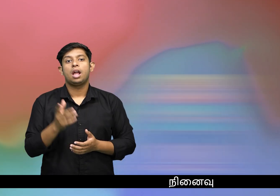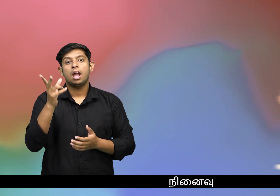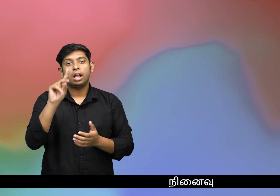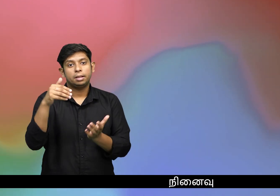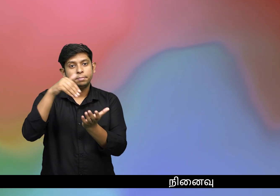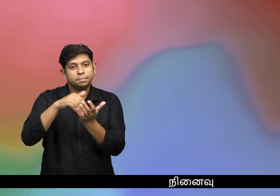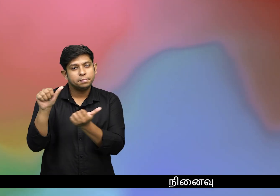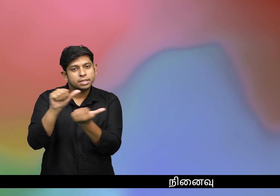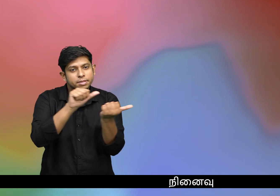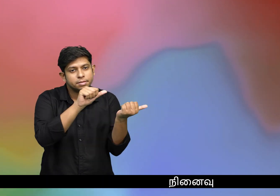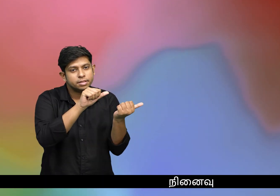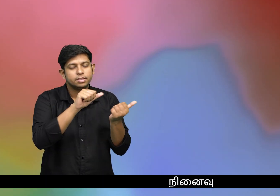நினைவில் வைத்துக் கொள்ளுங்கள்.